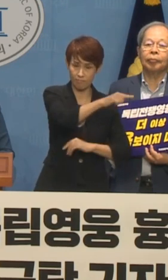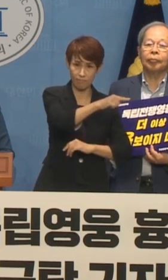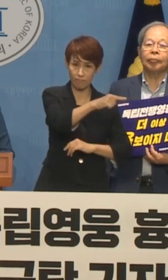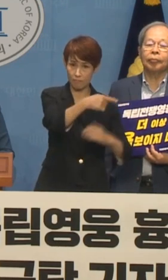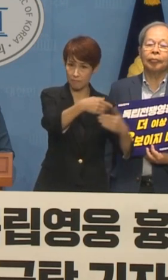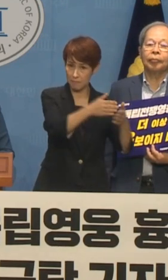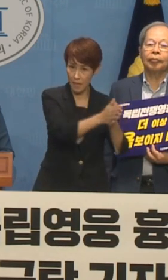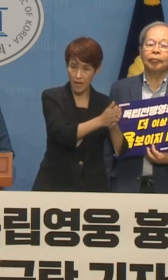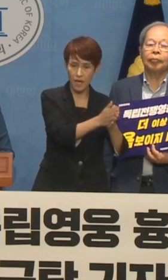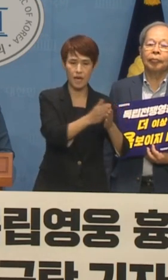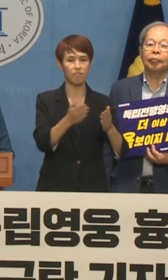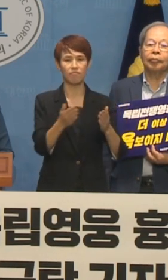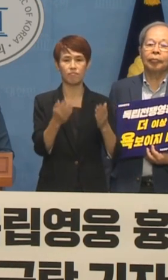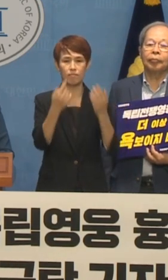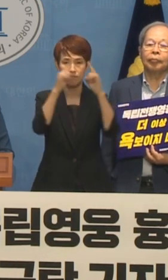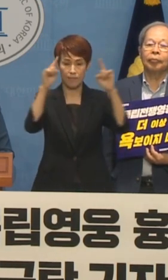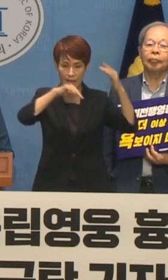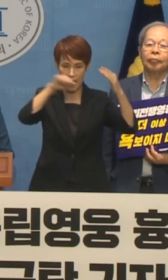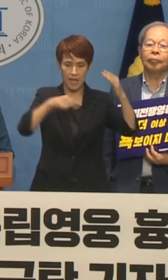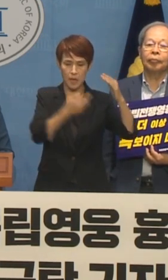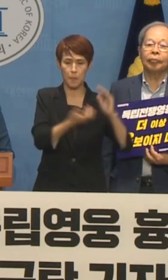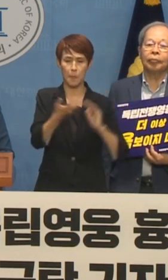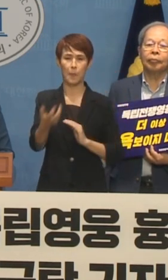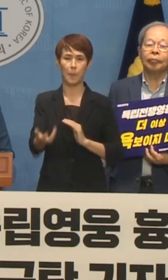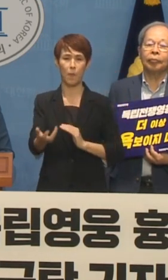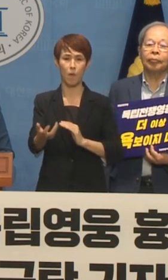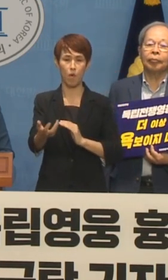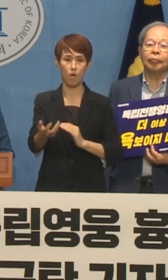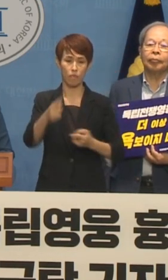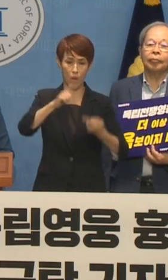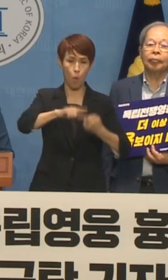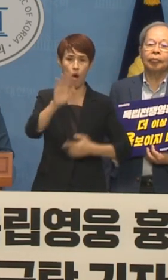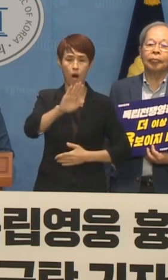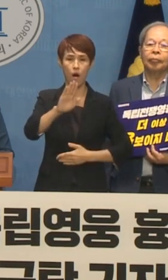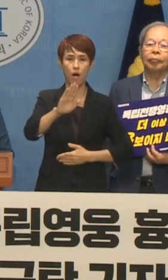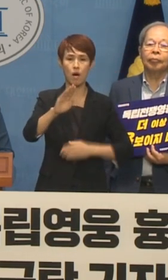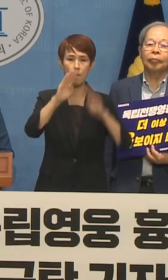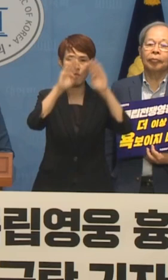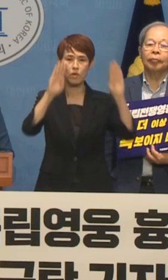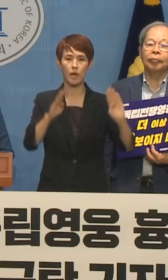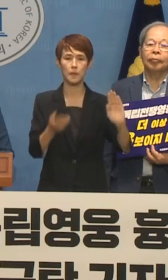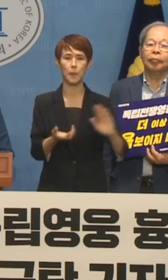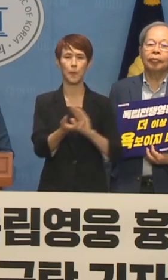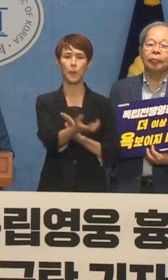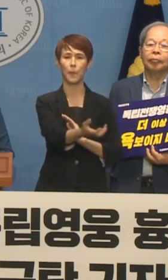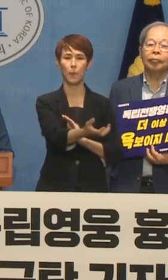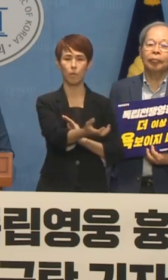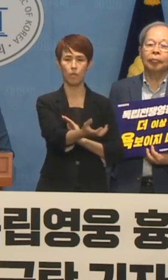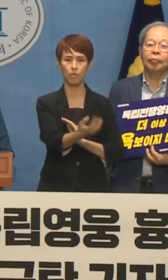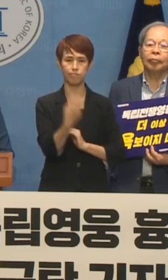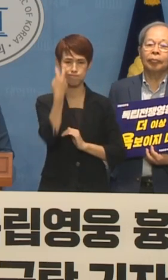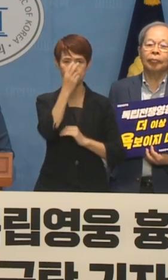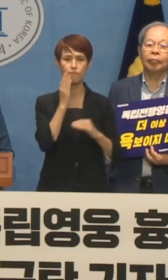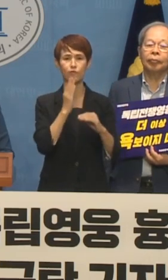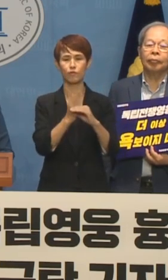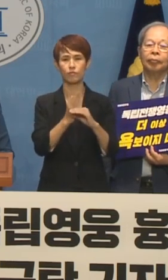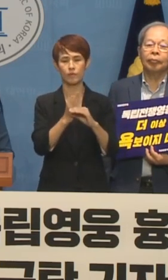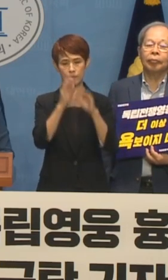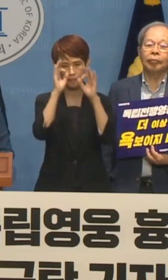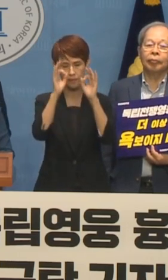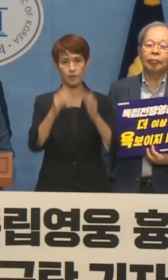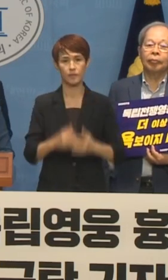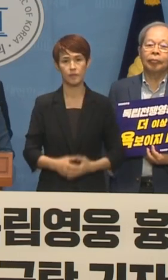재배치를 하면서 원래 자리 그대로 존치하는 부분들이 아니라 박물관으로 이전하는 부분들을 검토하고 있다는 보도를